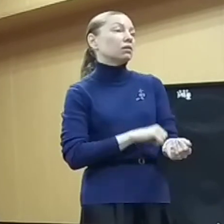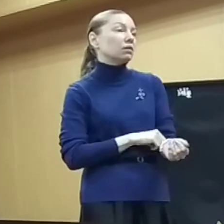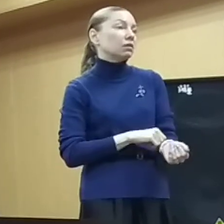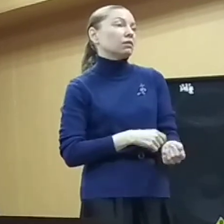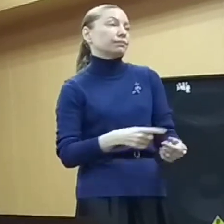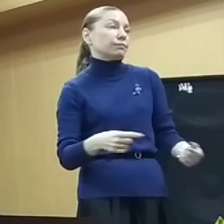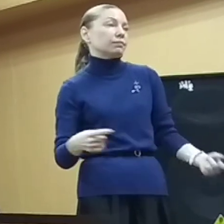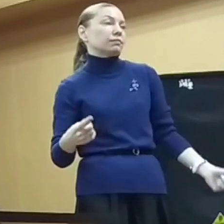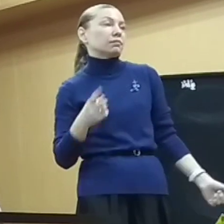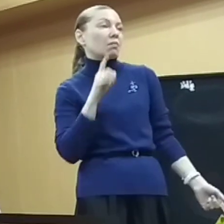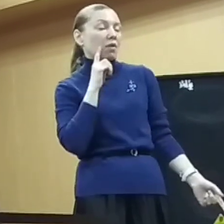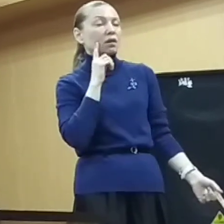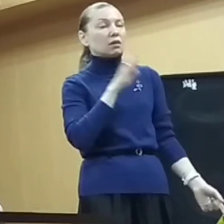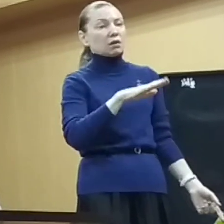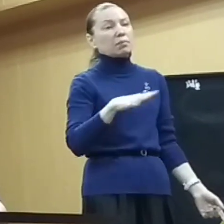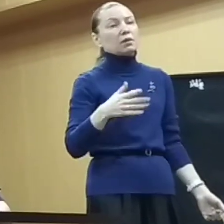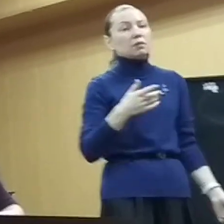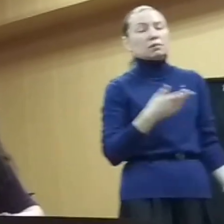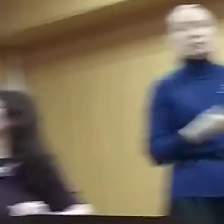дальше можно слайд, это я уж...